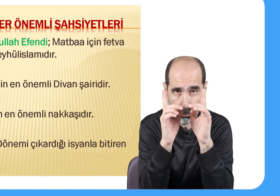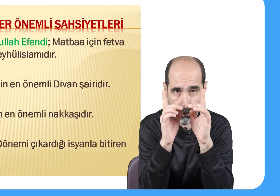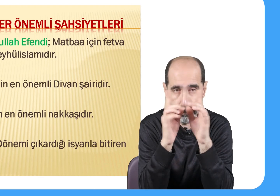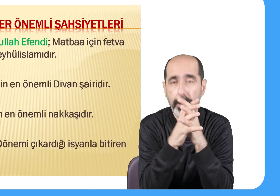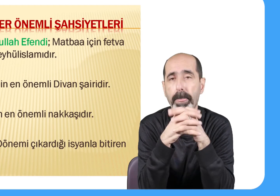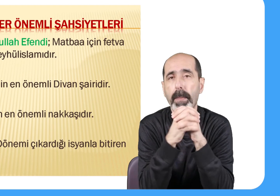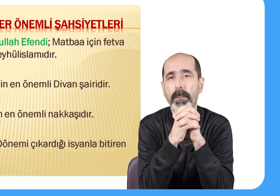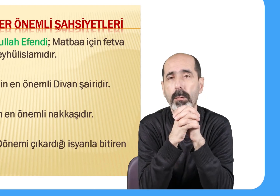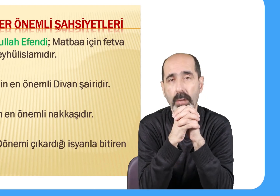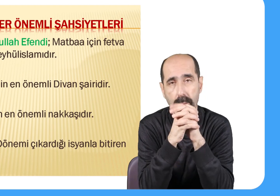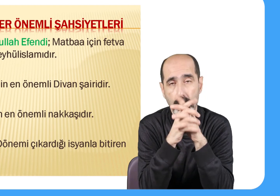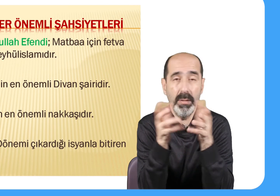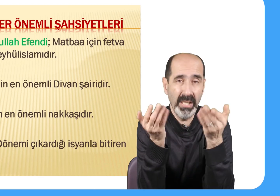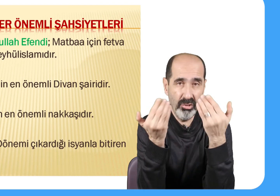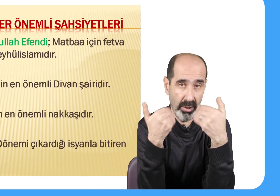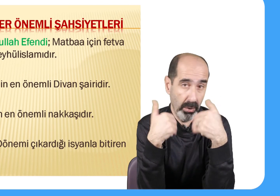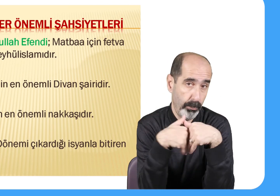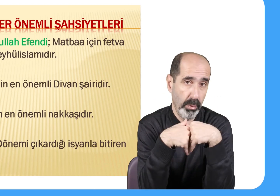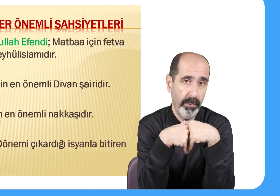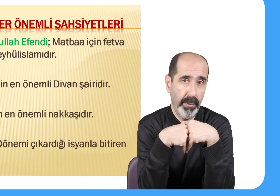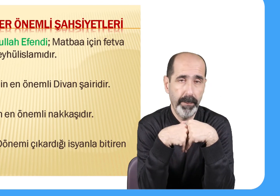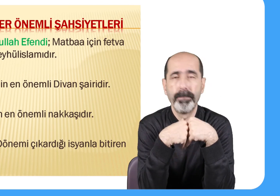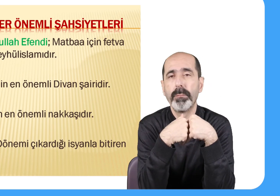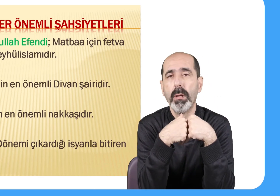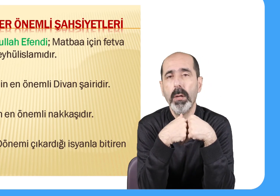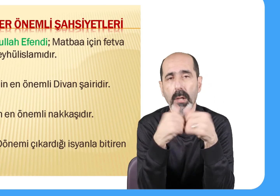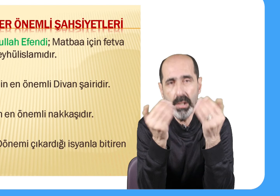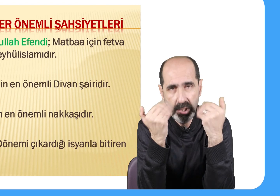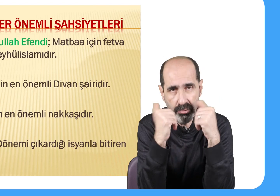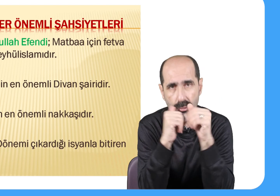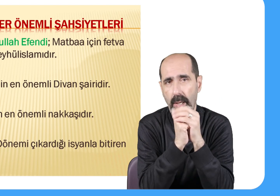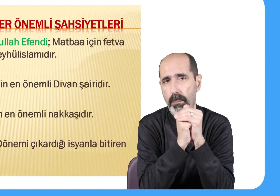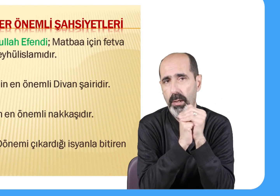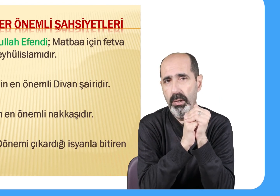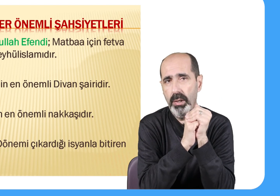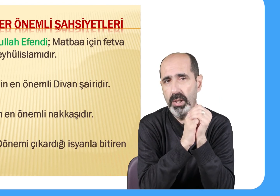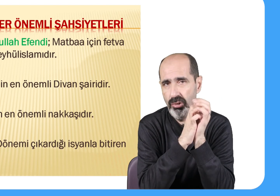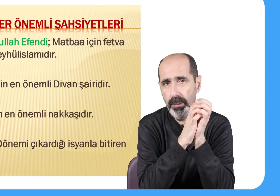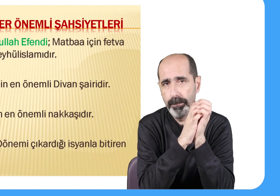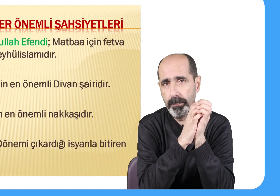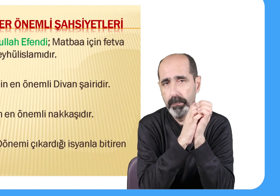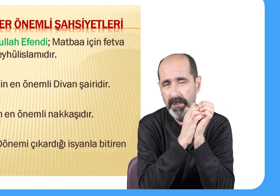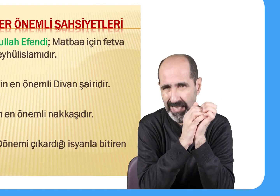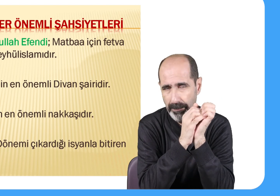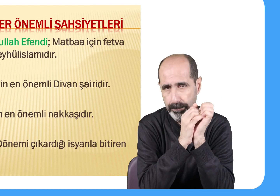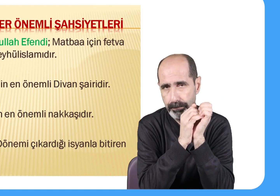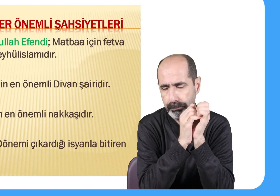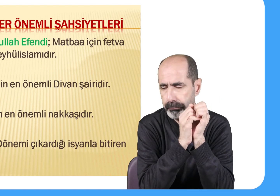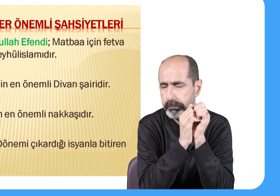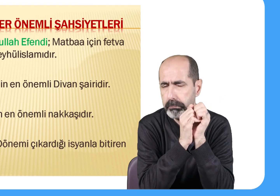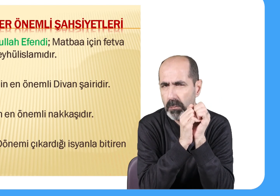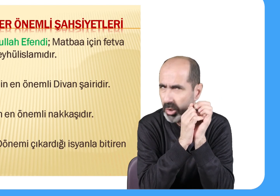unutmuyoruz düzeltiyorum Yenişehir Abdullah ikinci önemli kişinin